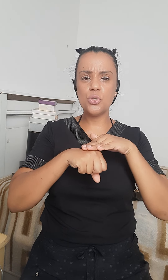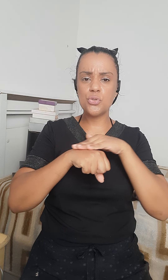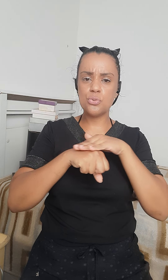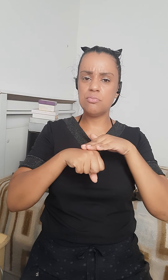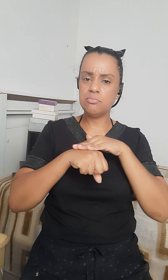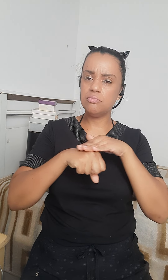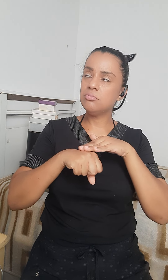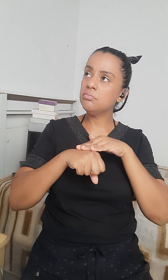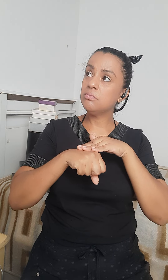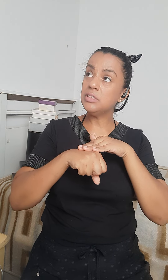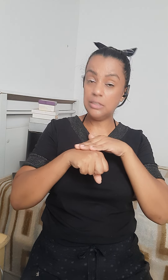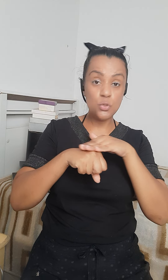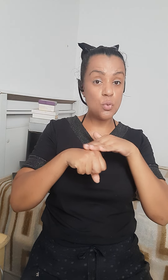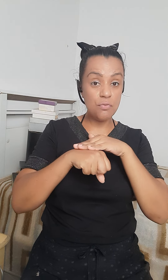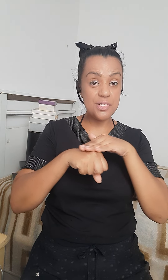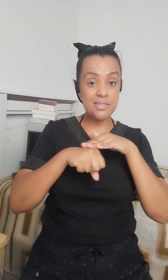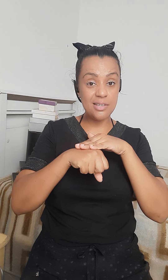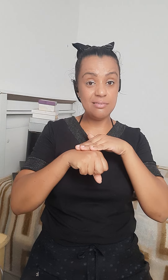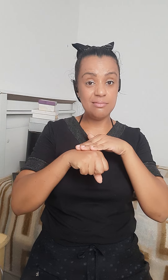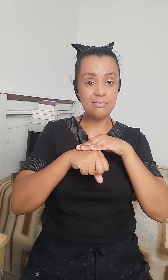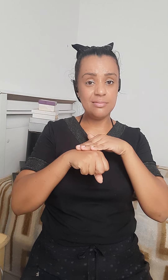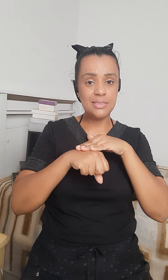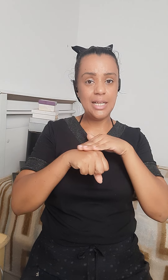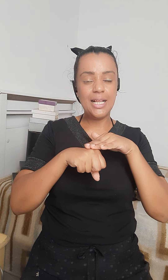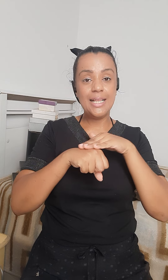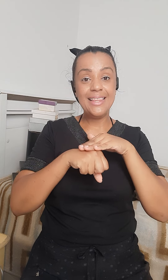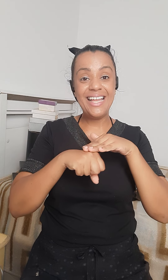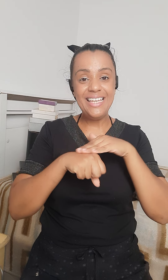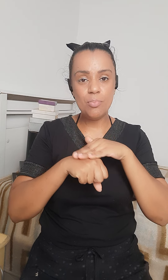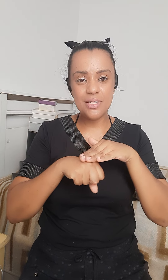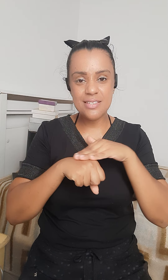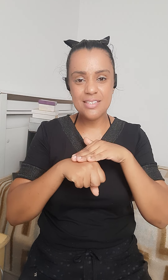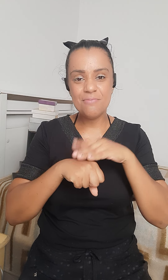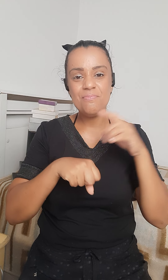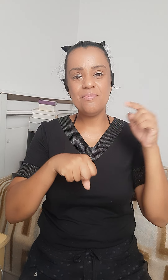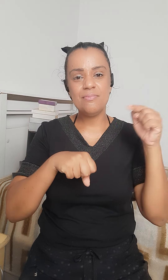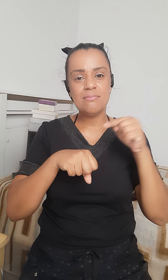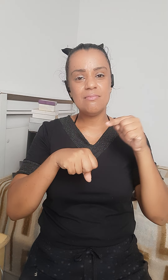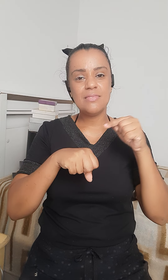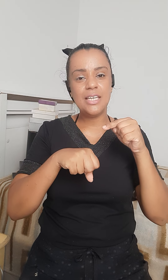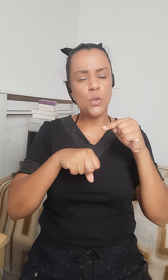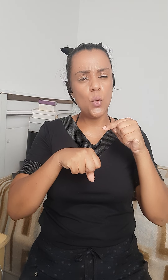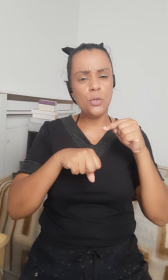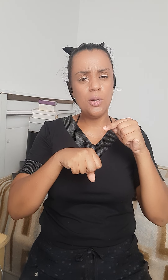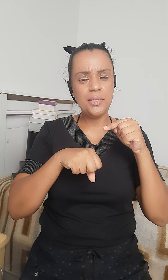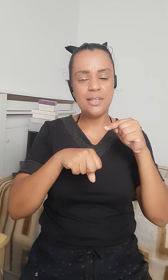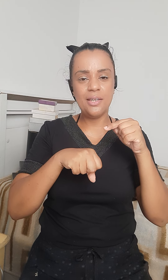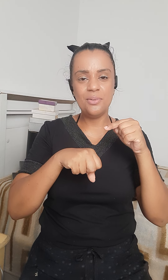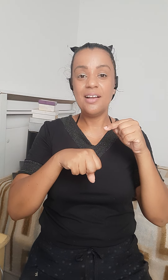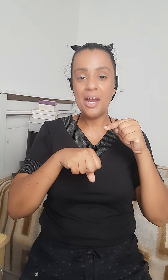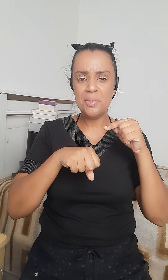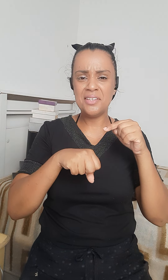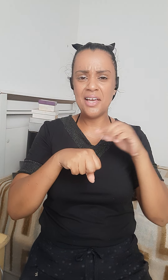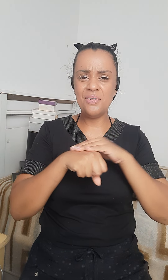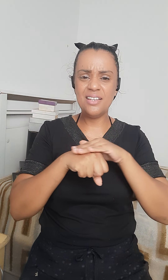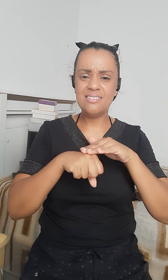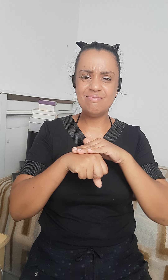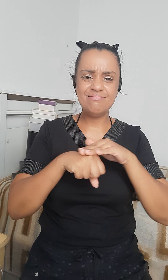dorso, sinal de conversar. Na Libras. Icônico arbitrário. Arbitrário, né? Não